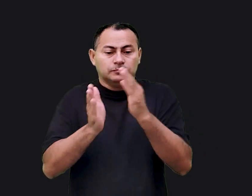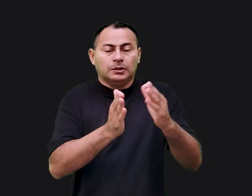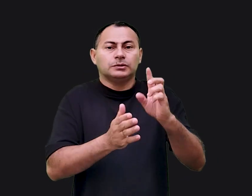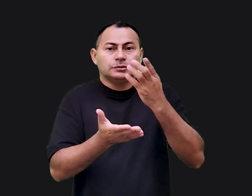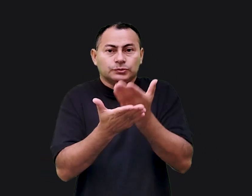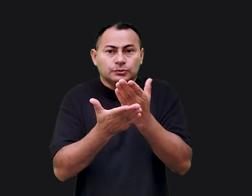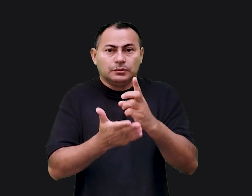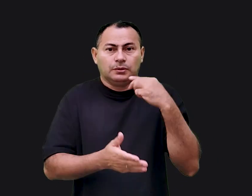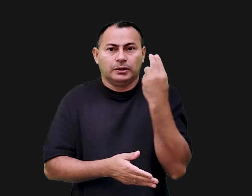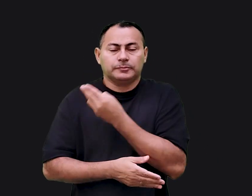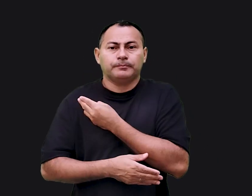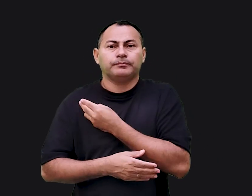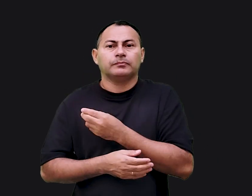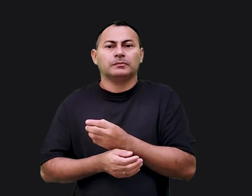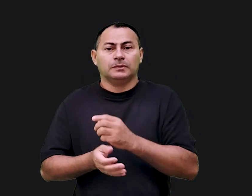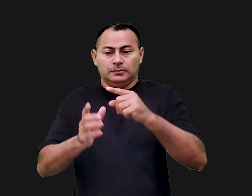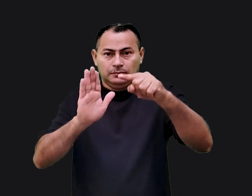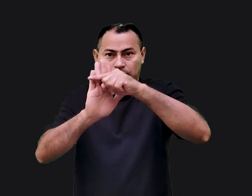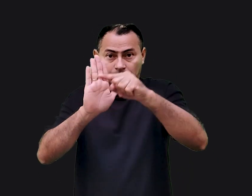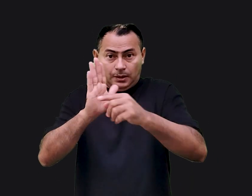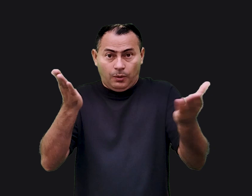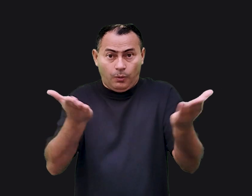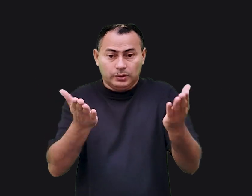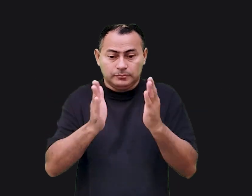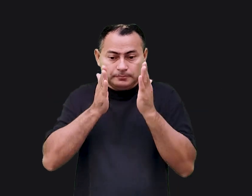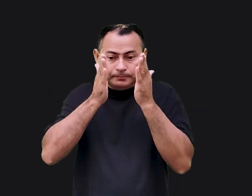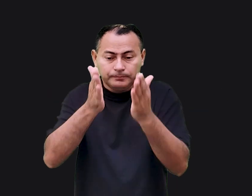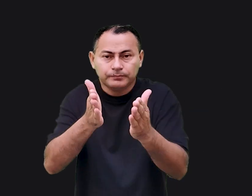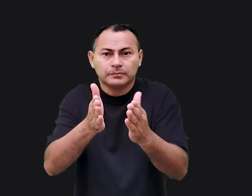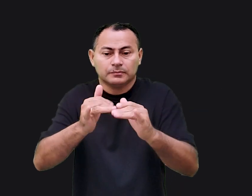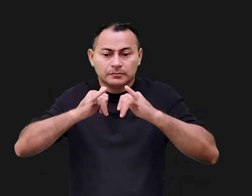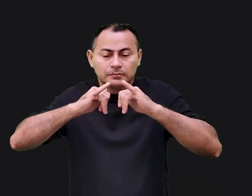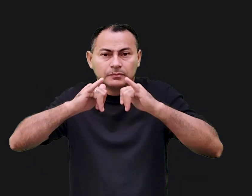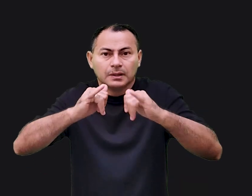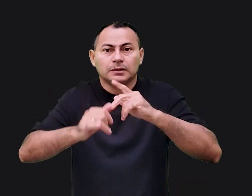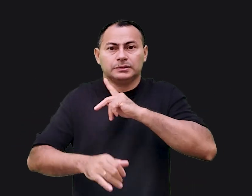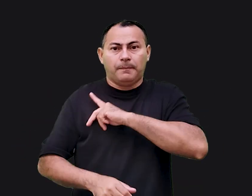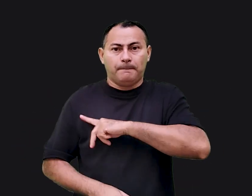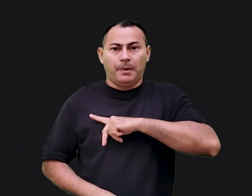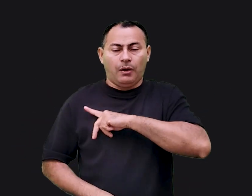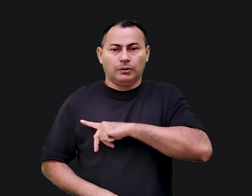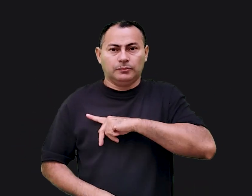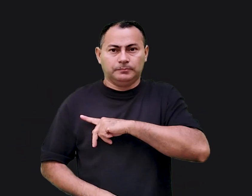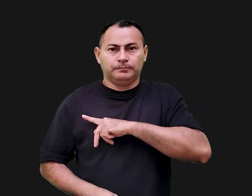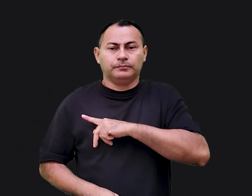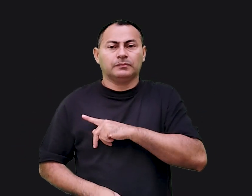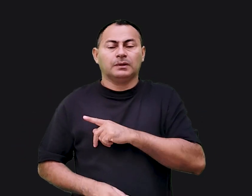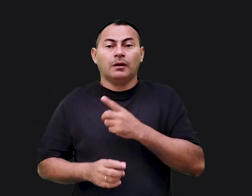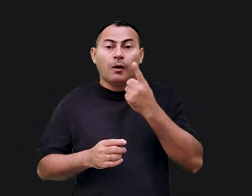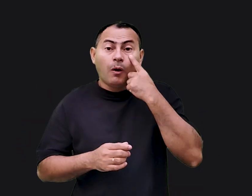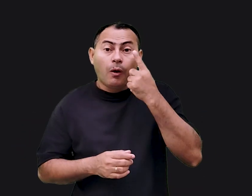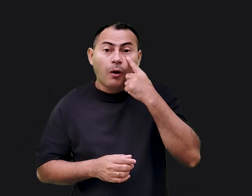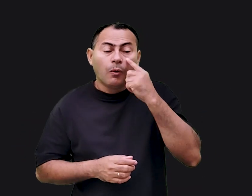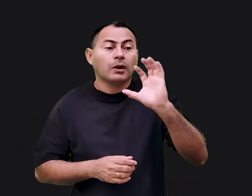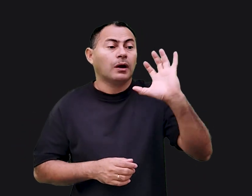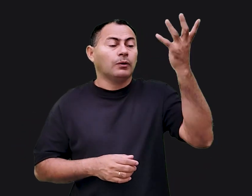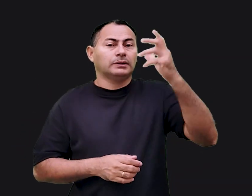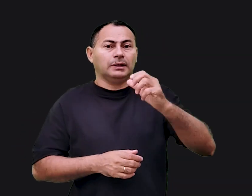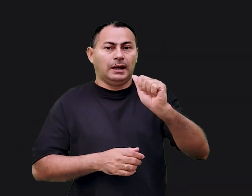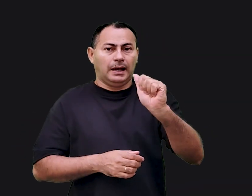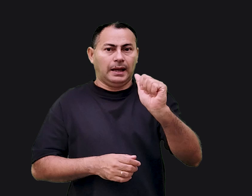nosso estudo no programa de hoje quero enfocar a pregação de Paulo ouça o que aconteceu em Atenas